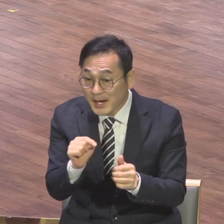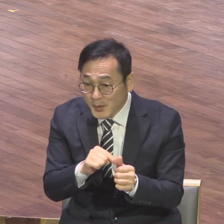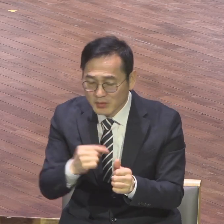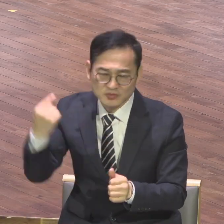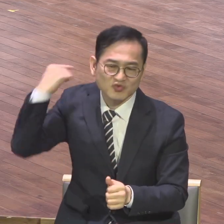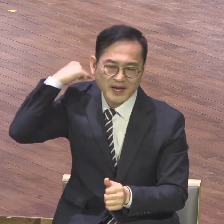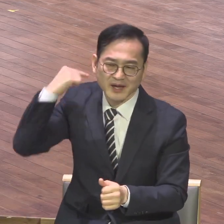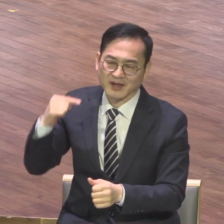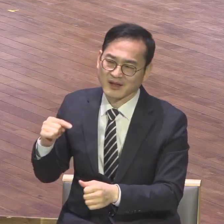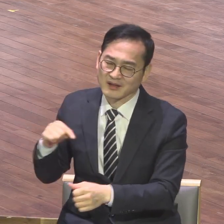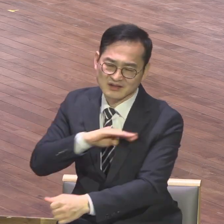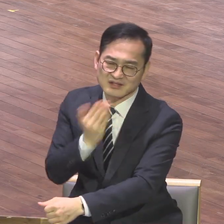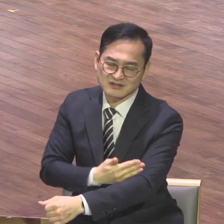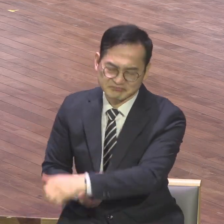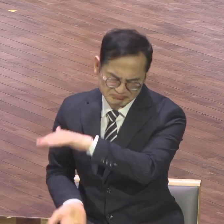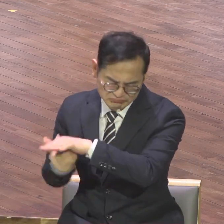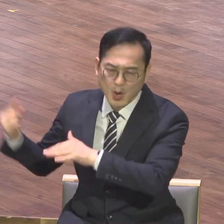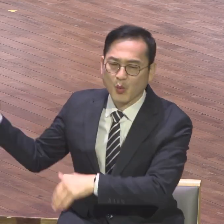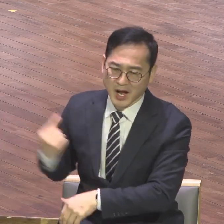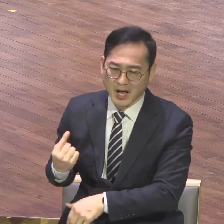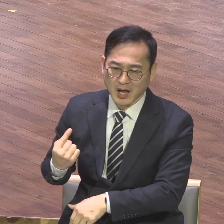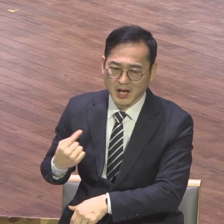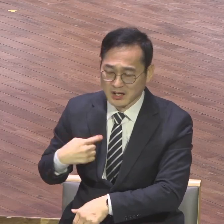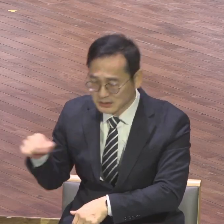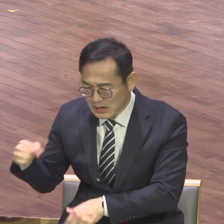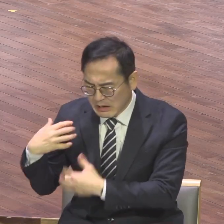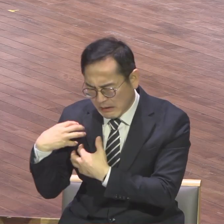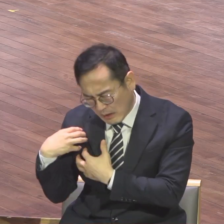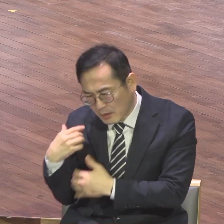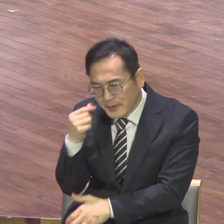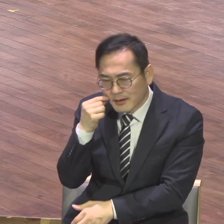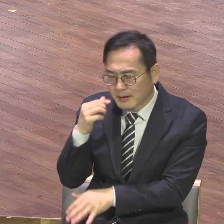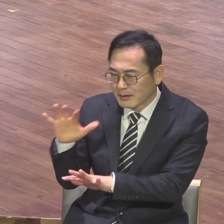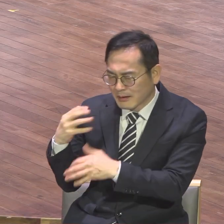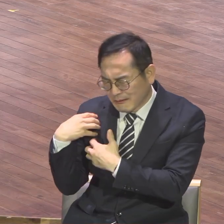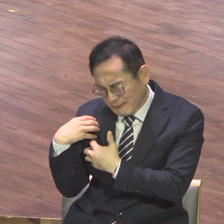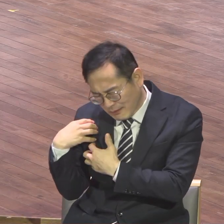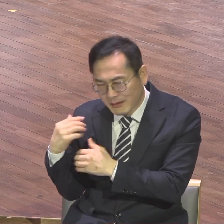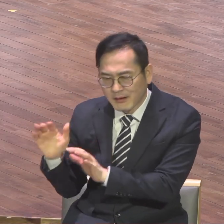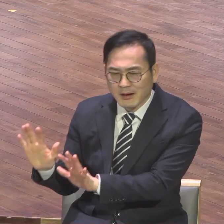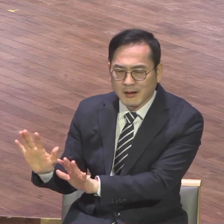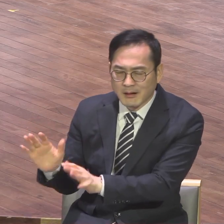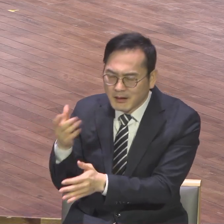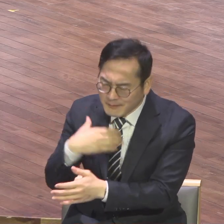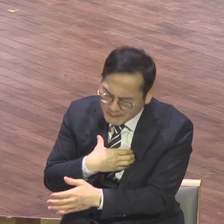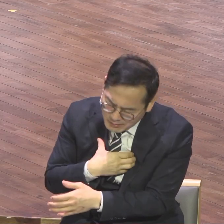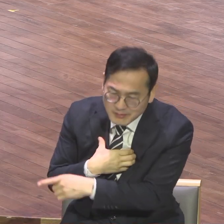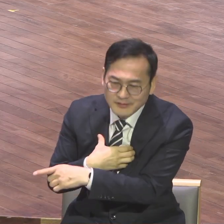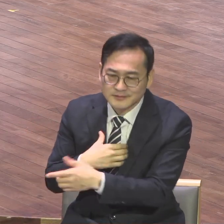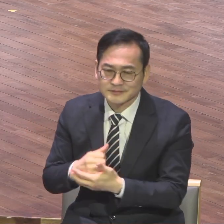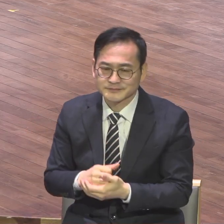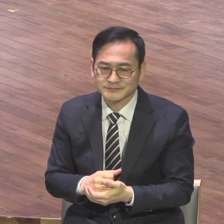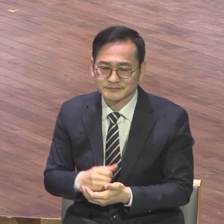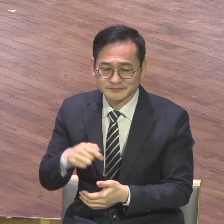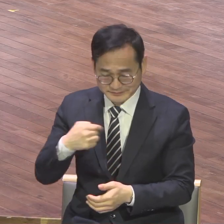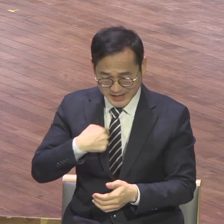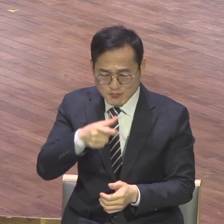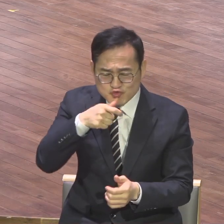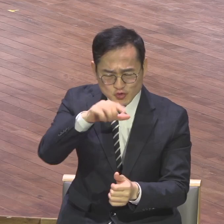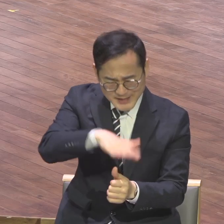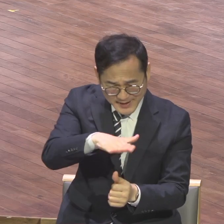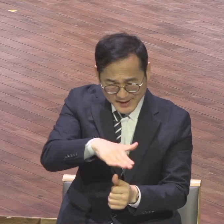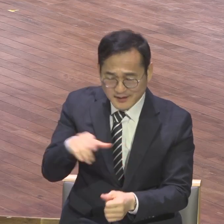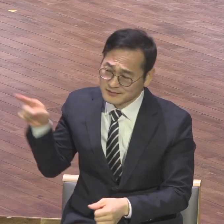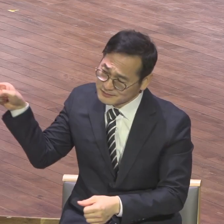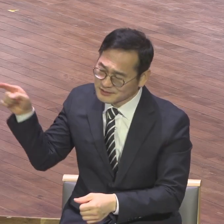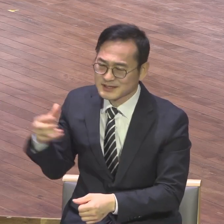굽혀 그의 신발끈을 풀기도 감당하지 못하겠노라. 나는 너에게 물로 세례를 베풀었거니와 그는 너에게 성령으로